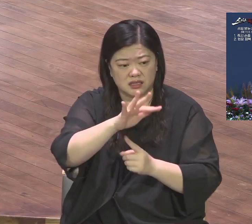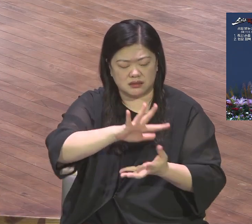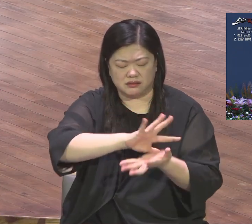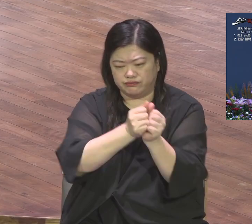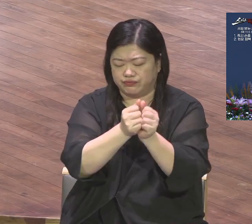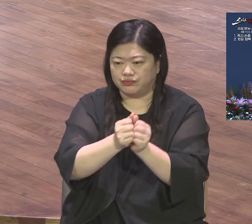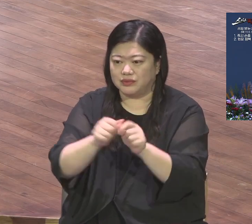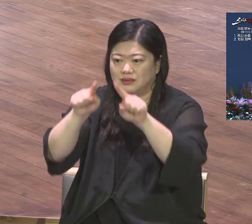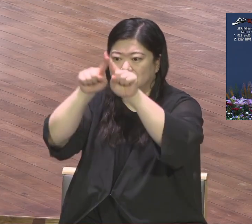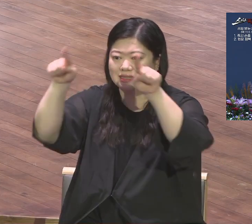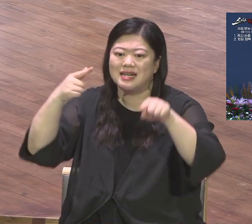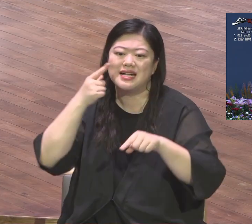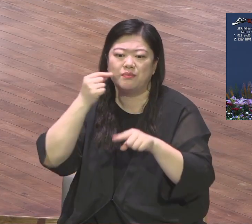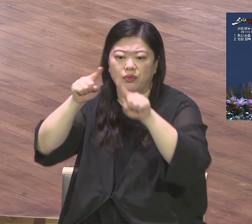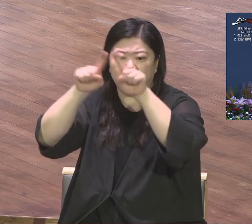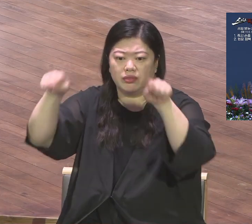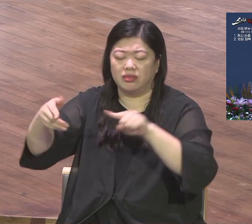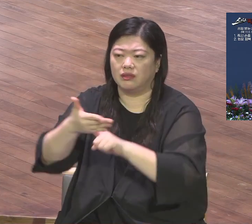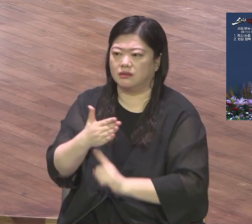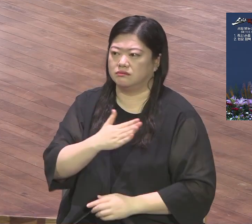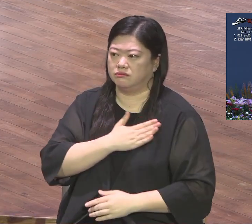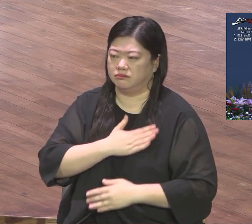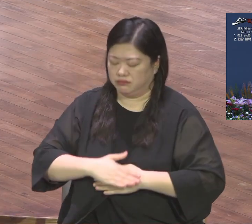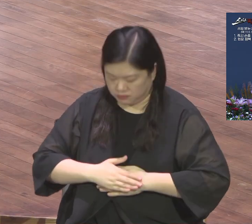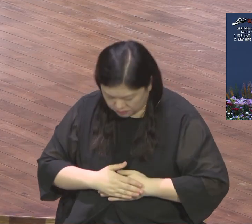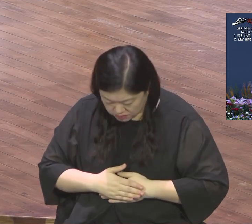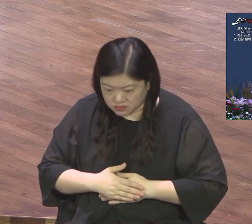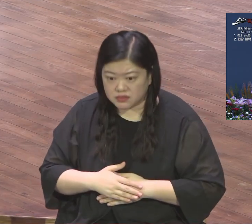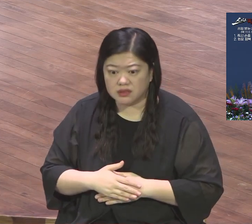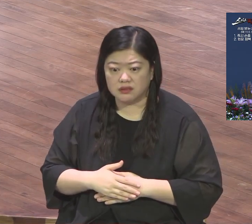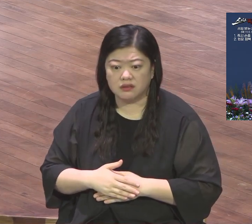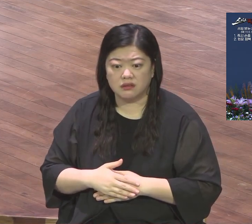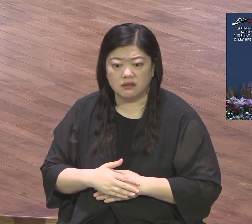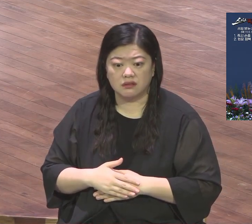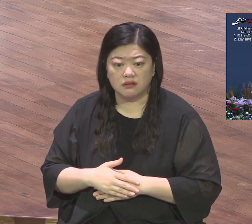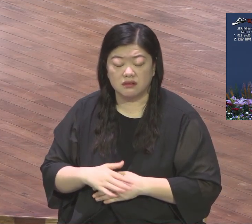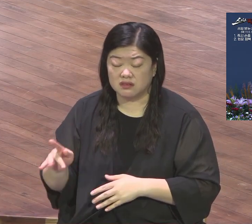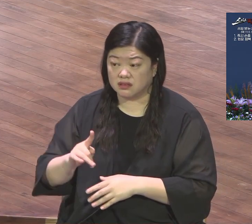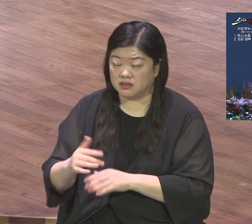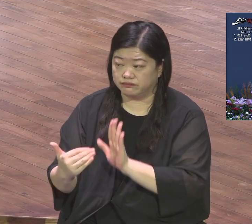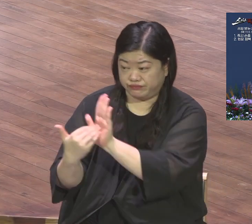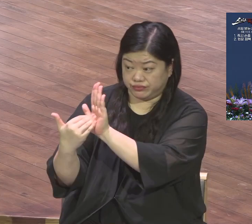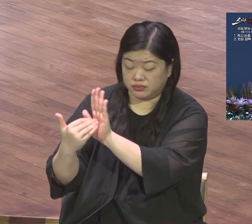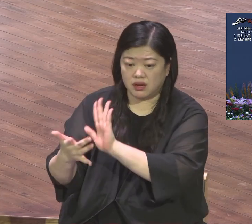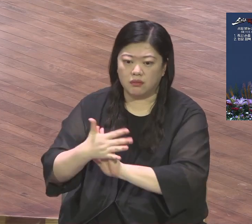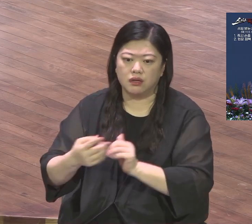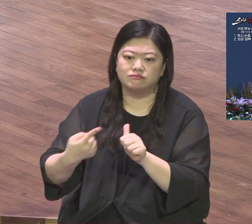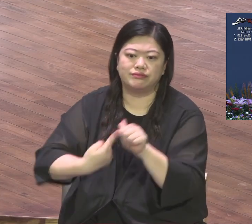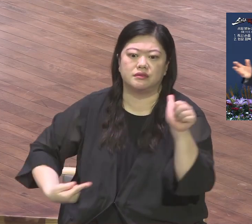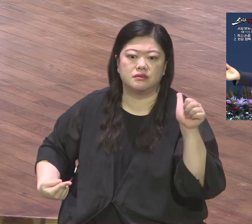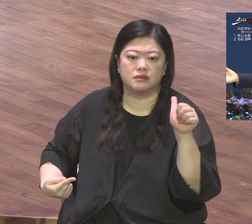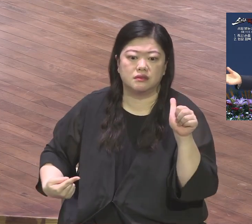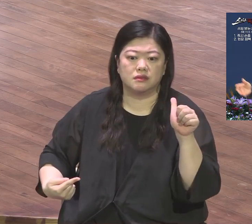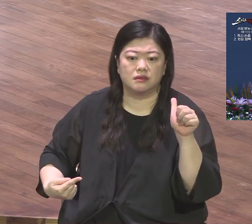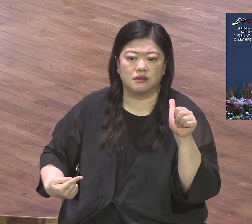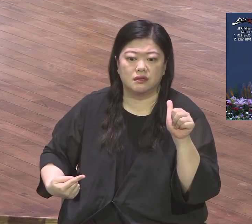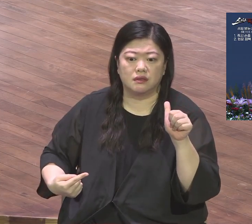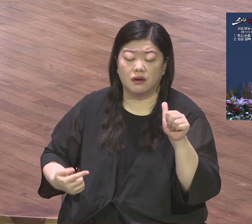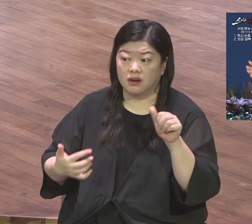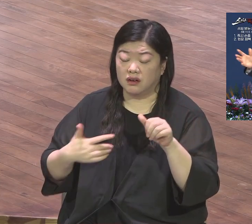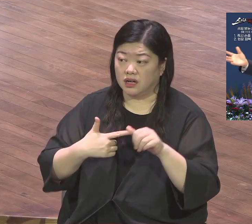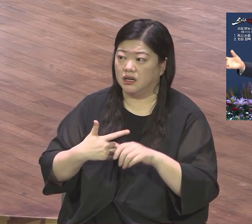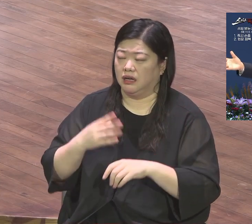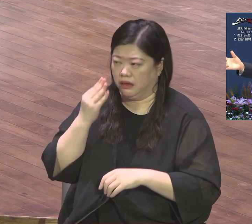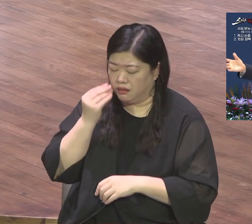절하고 예배드려라 이러니까 못하겠다 다 죽여버리고 그거 하겠습니다.